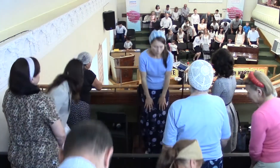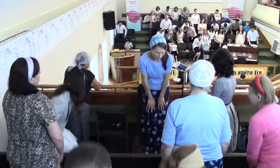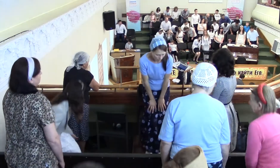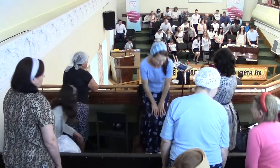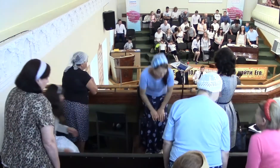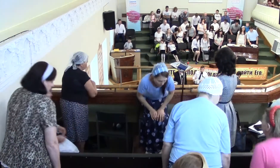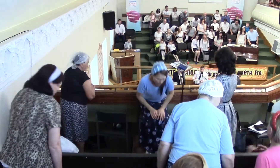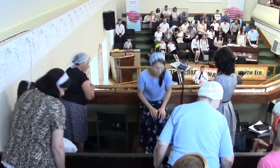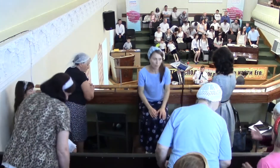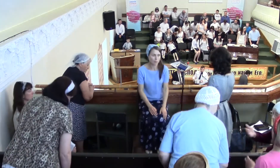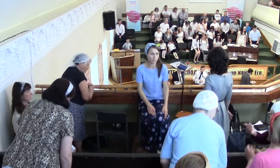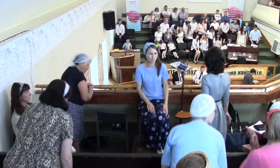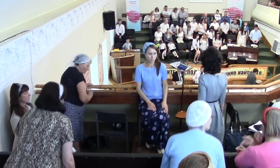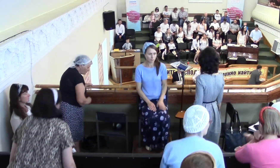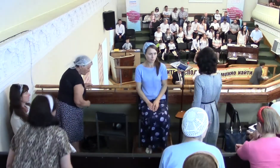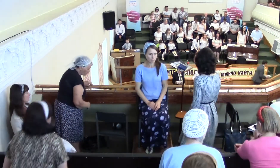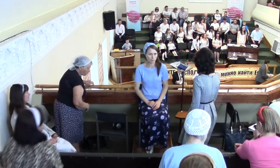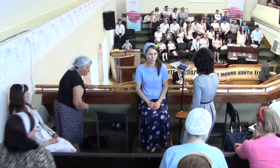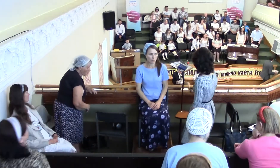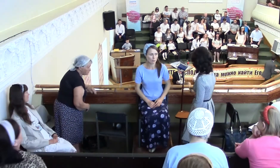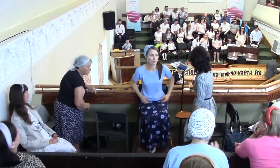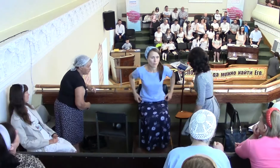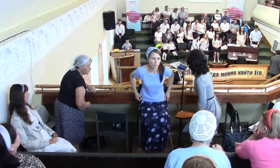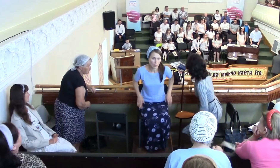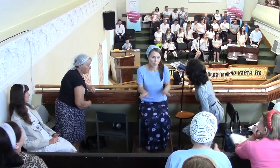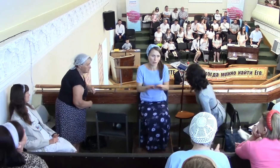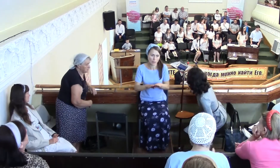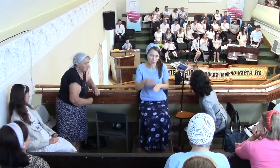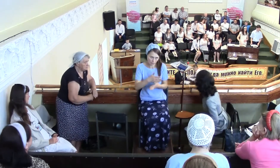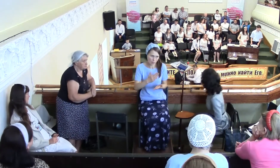Аминь. На тех же условиях, кто принимал хлеб, участвует в чаше.